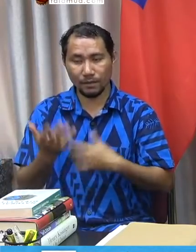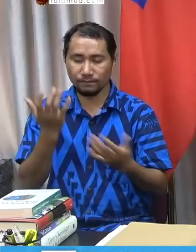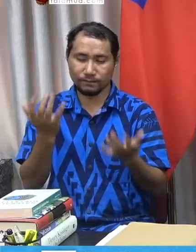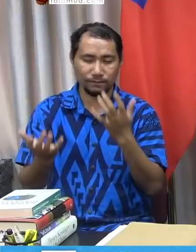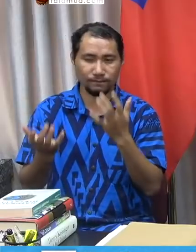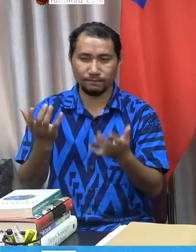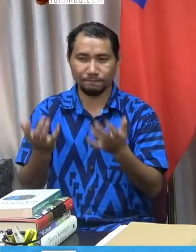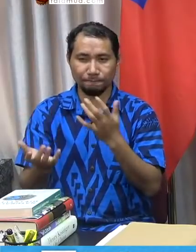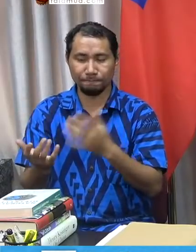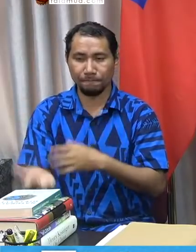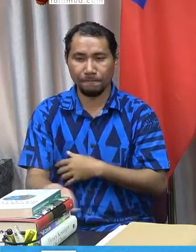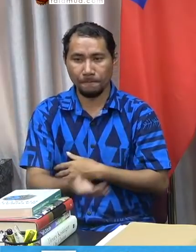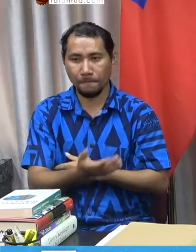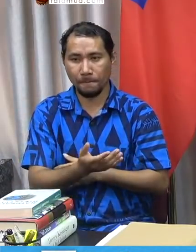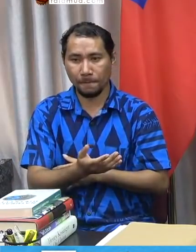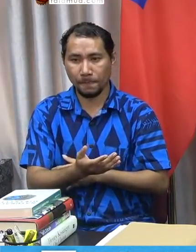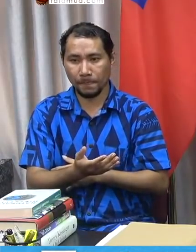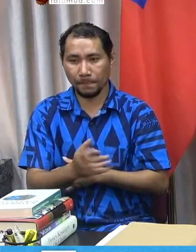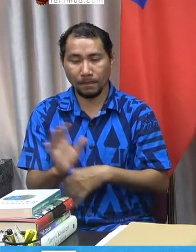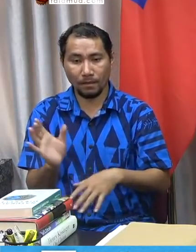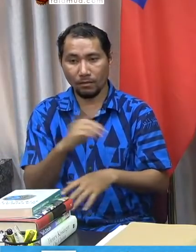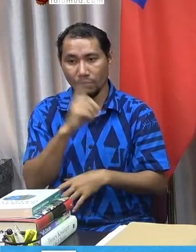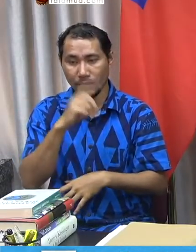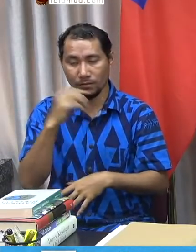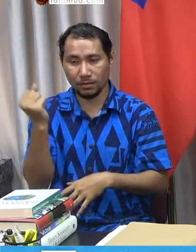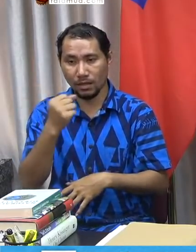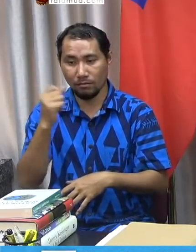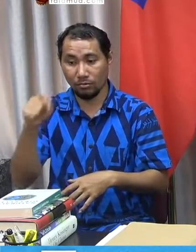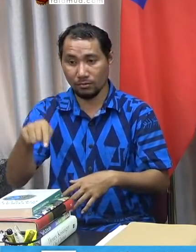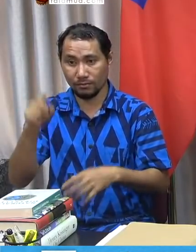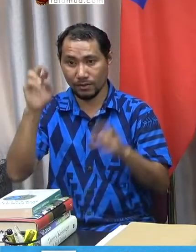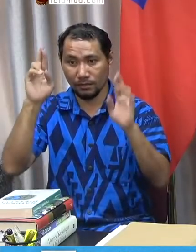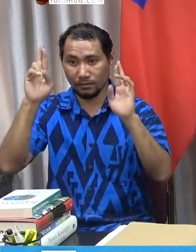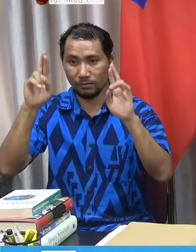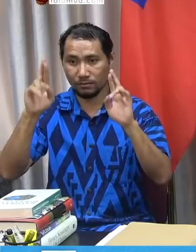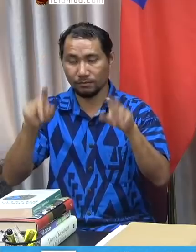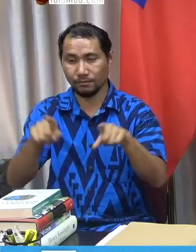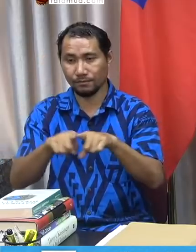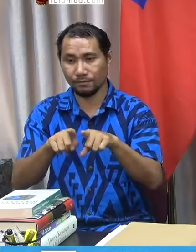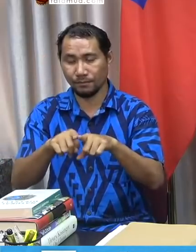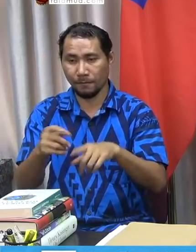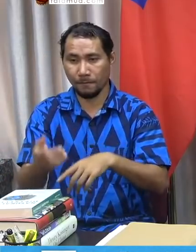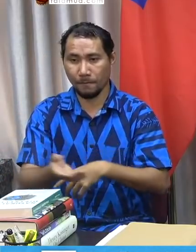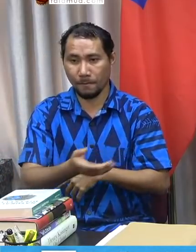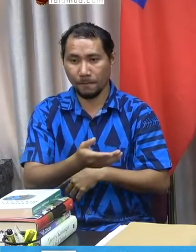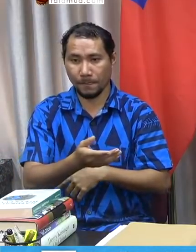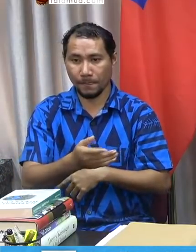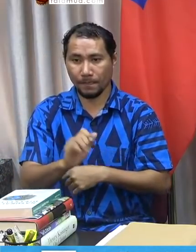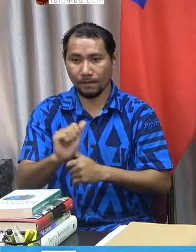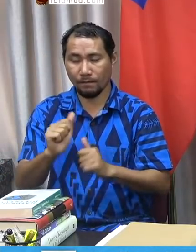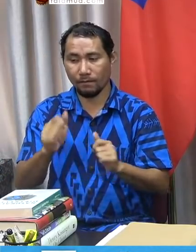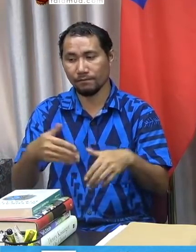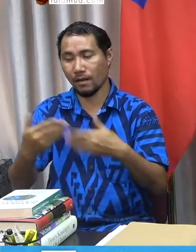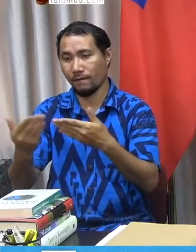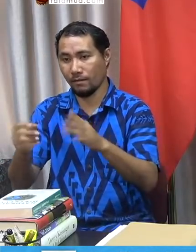la loro ia le atunuu i nei matau sa whapena fo'i ona o atu i le